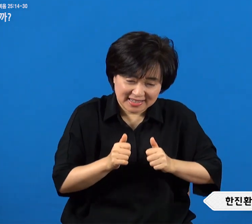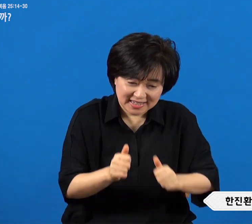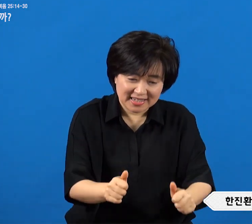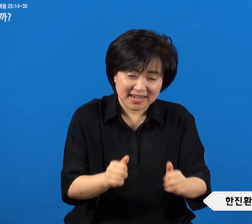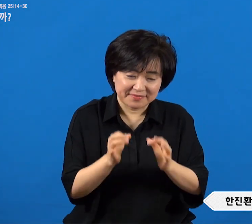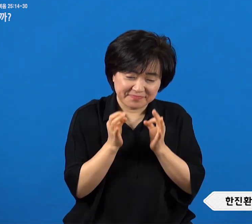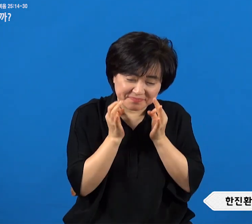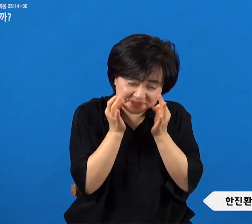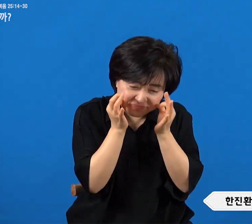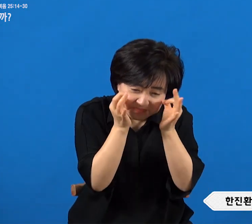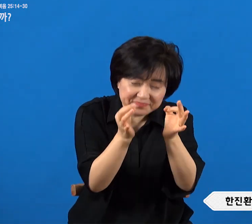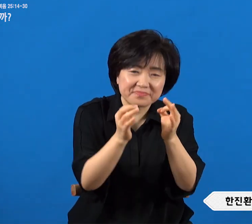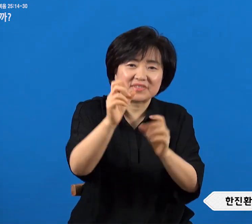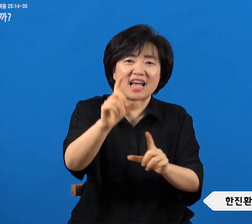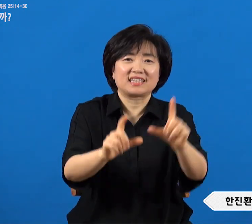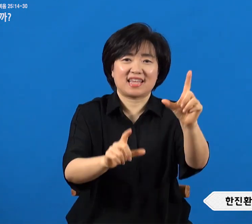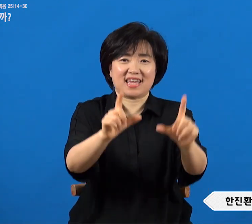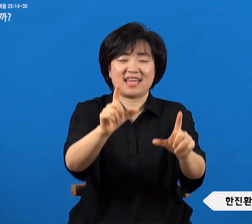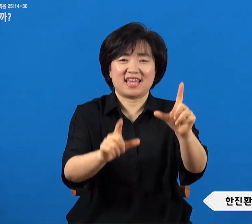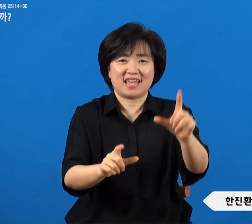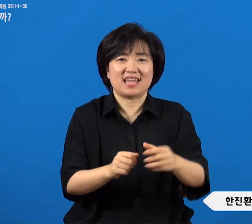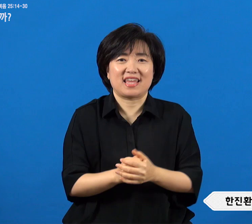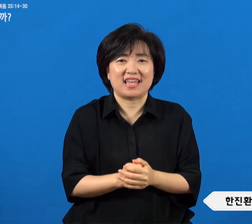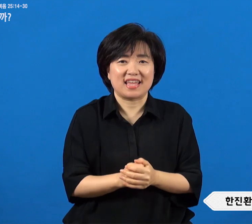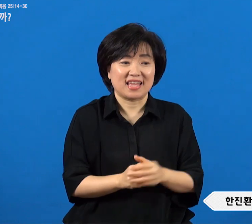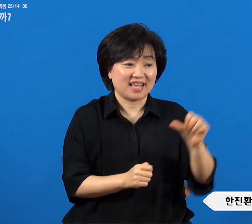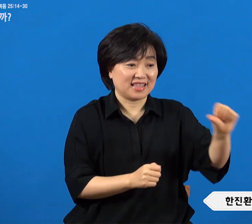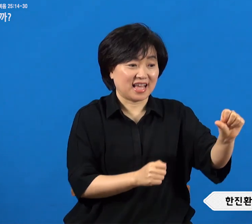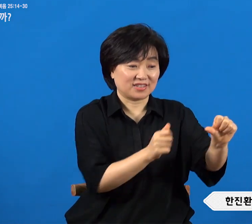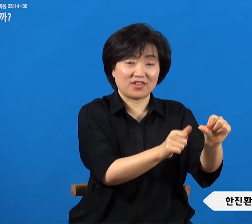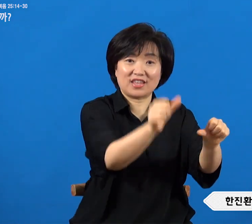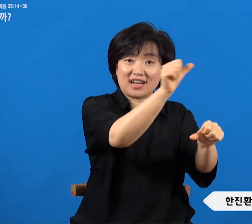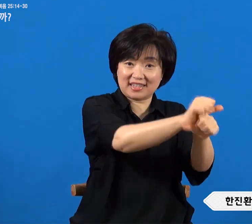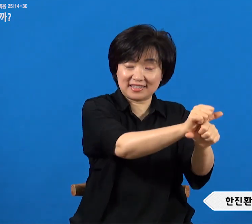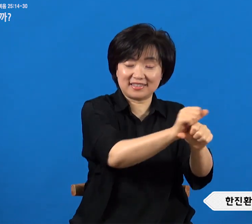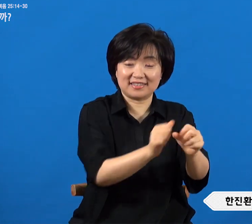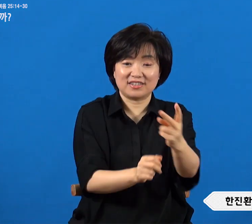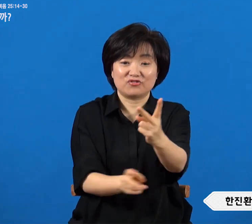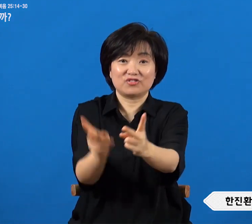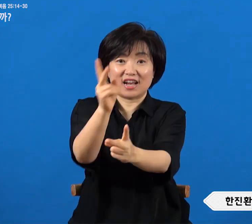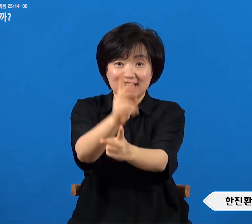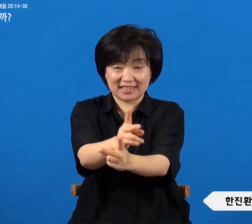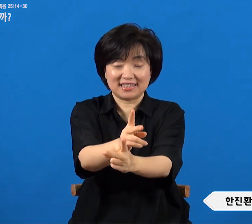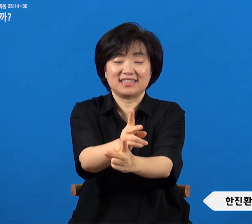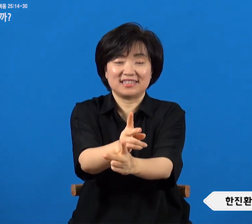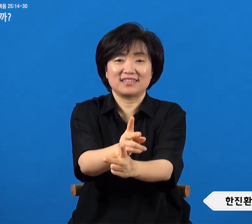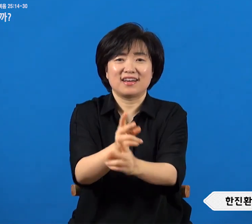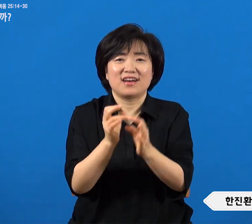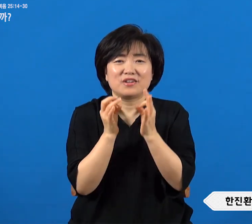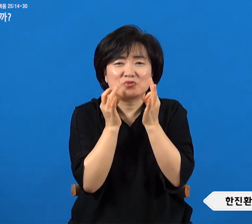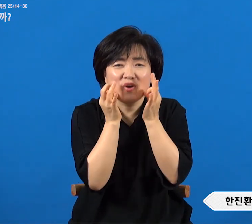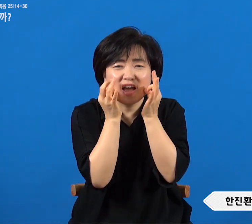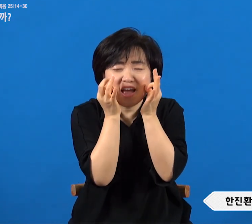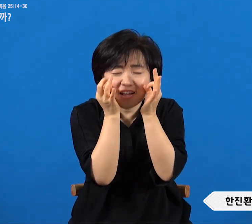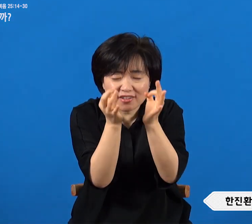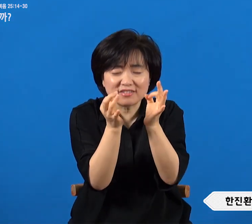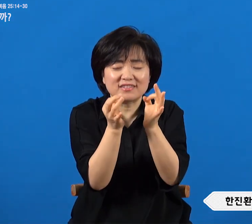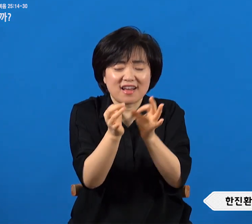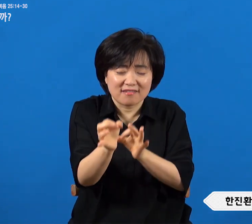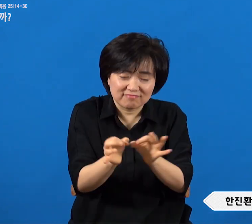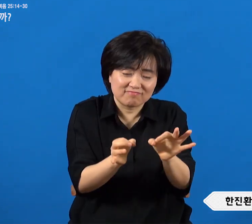다하는 자세를 보는 것입니다. 5달란트 남긴 사람, 2달란트 남긴 사람, 최선을 다한